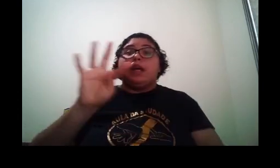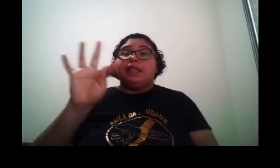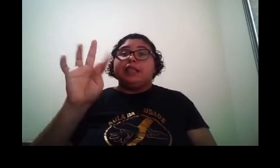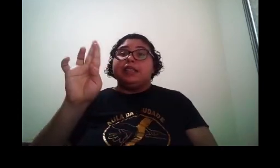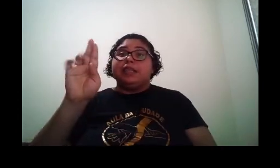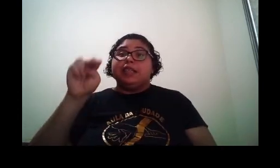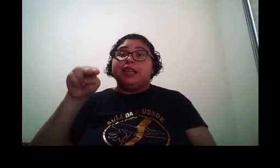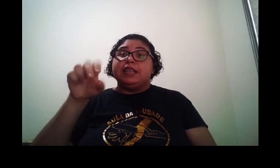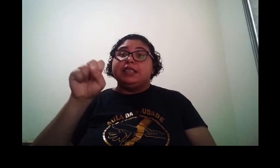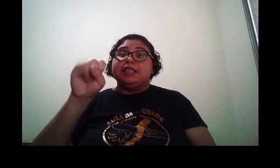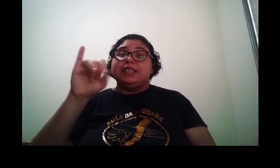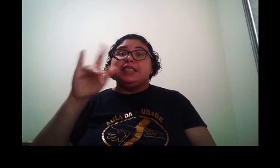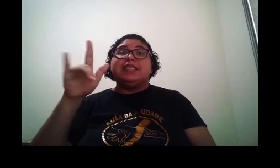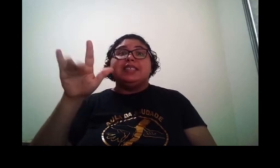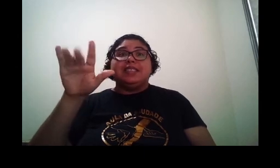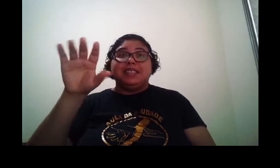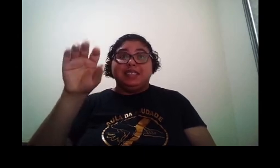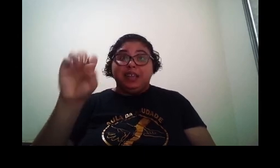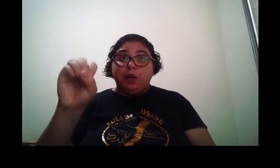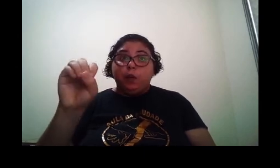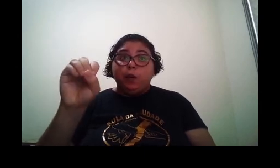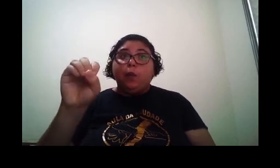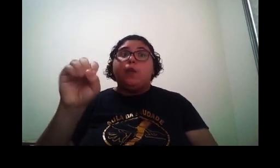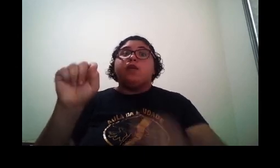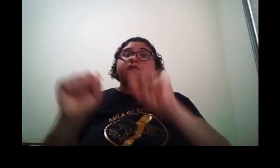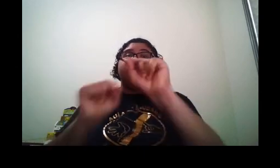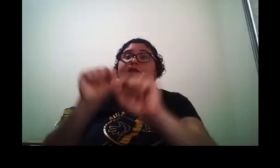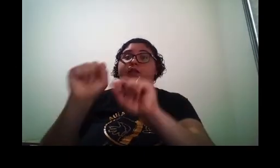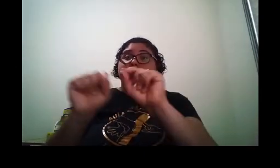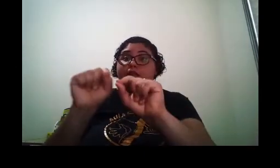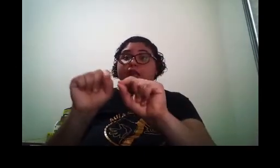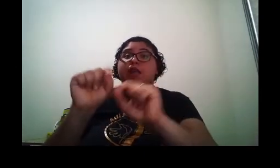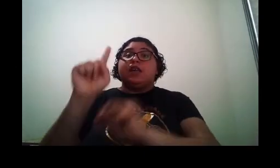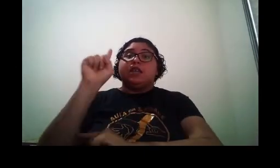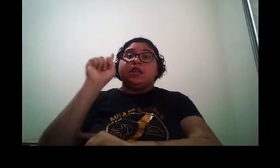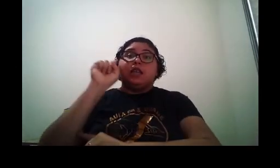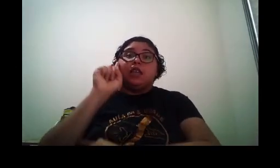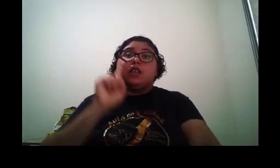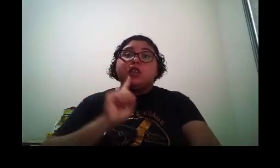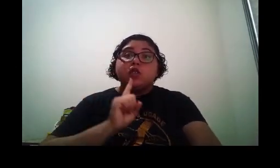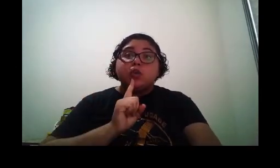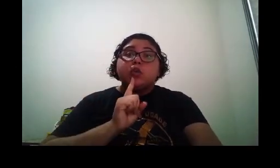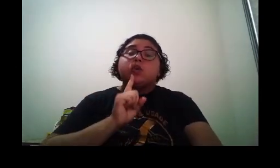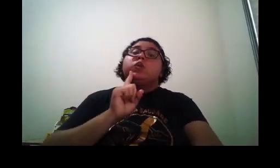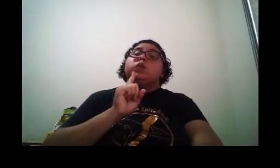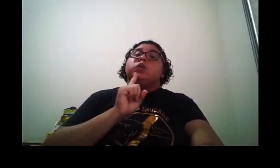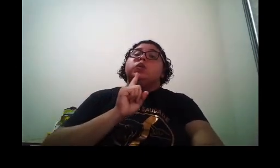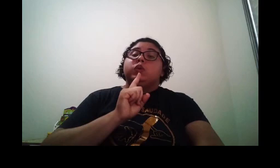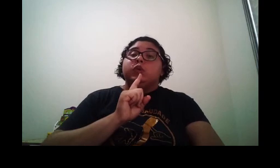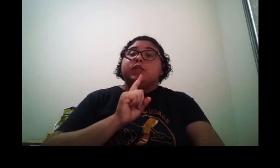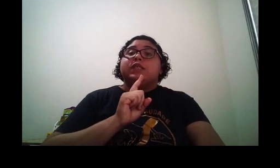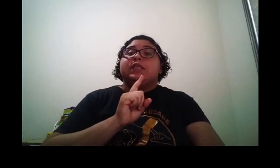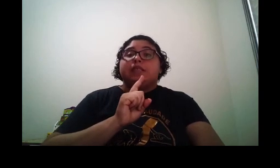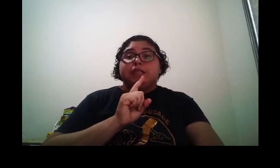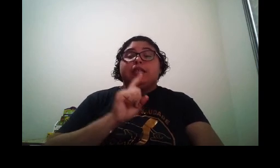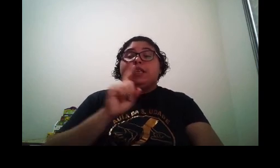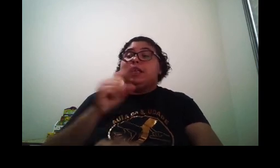aspecto que estão presentes nesse grupo de transição, que ele chama como identidade de transição.